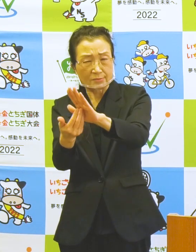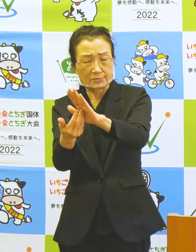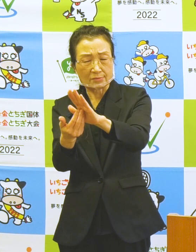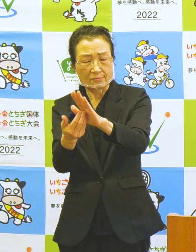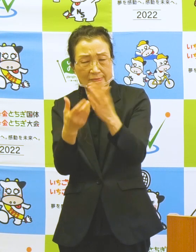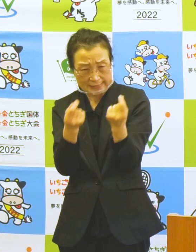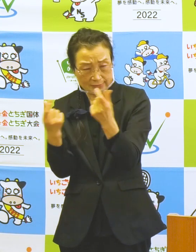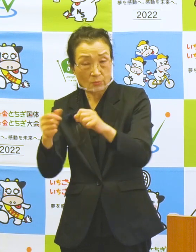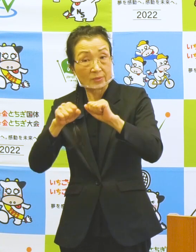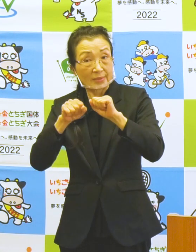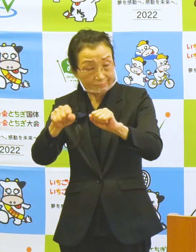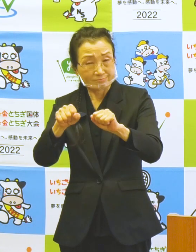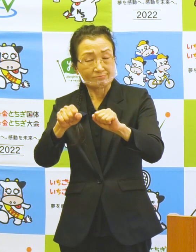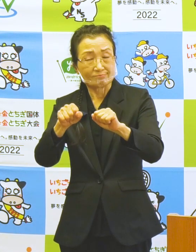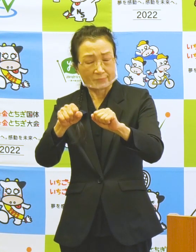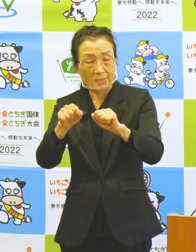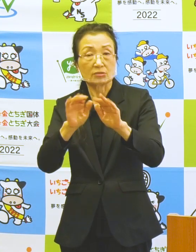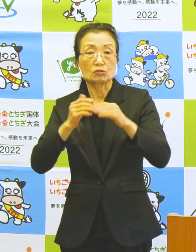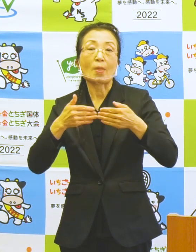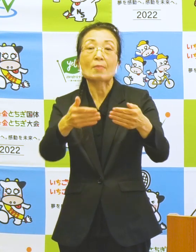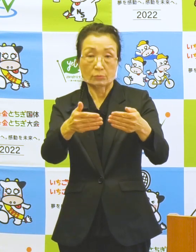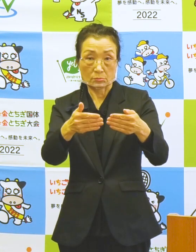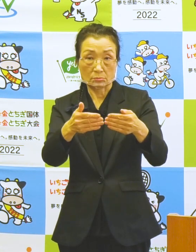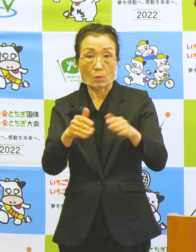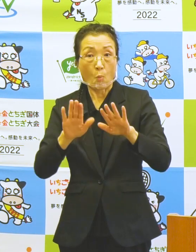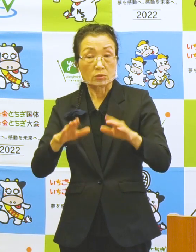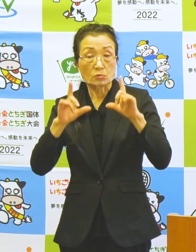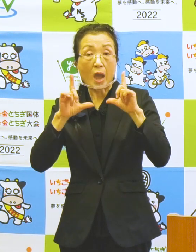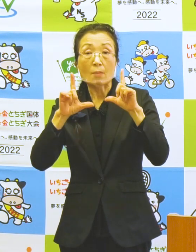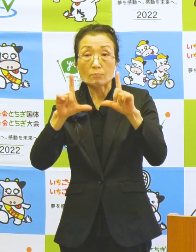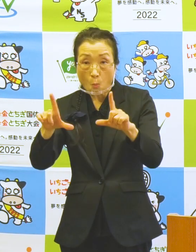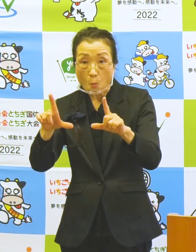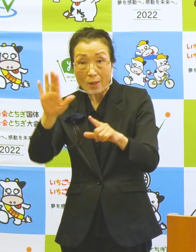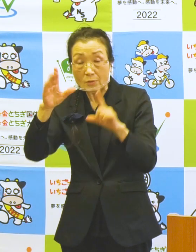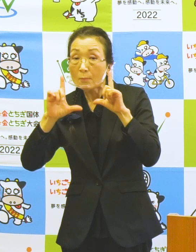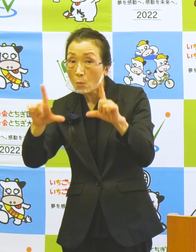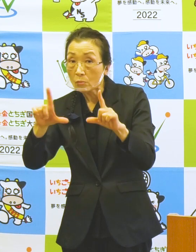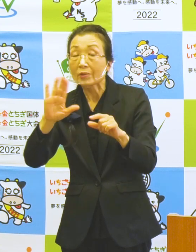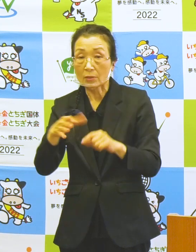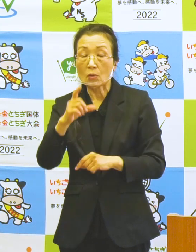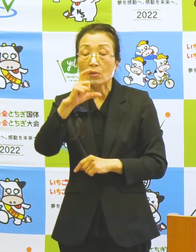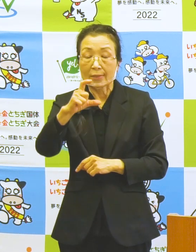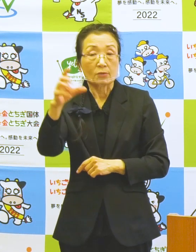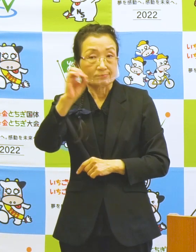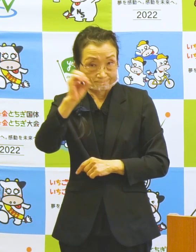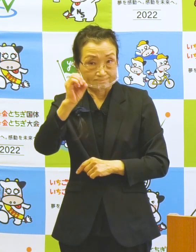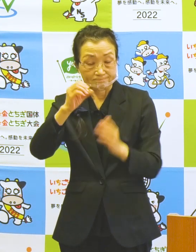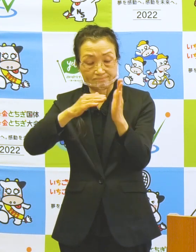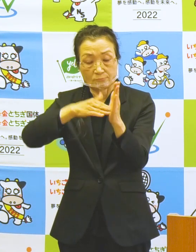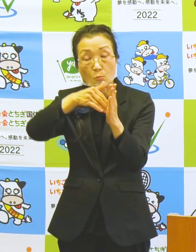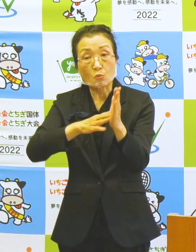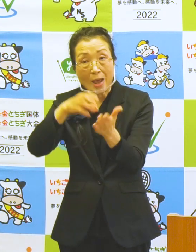めてまいりますが、本日発表事項にも入っておりますゼロカーボン、プラゴミゼロとい